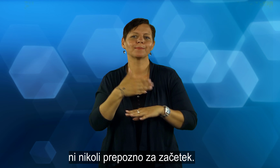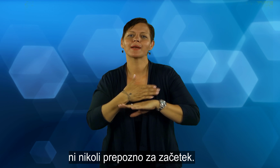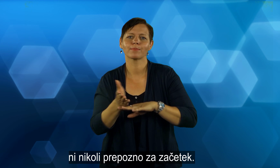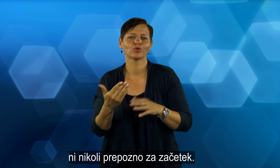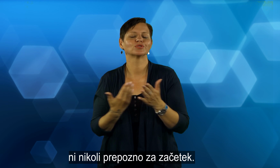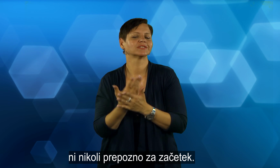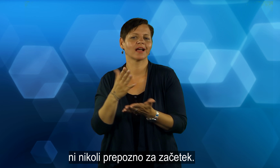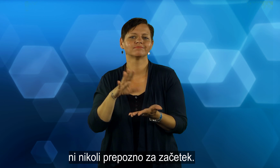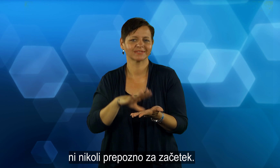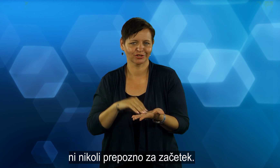začetek.